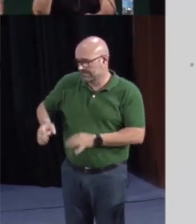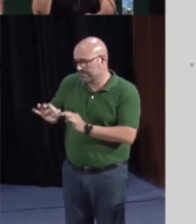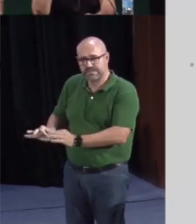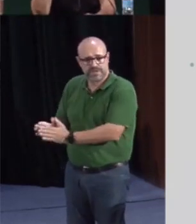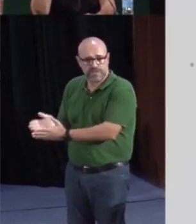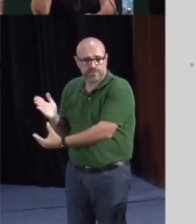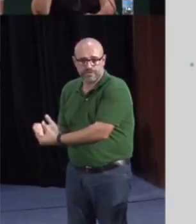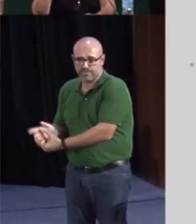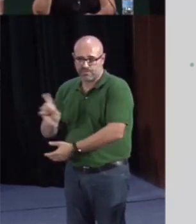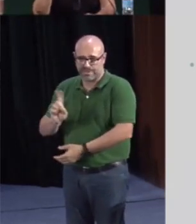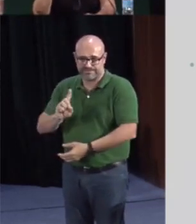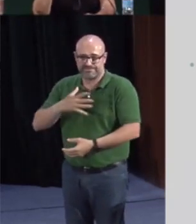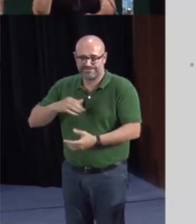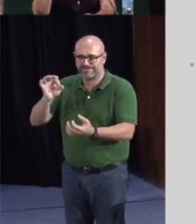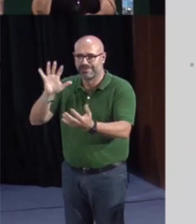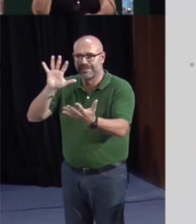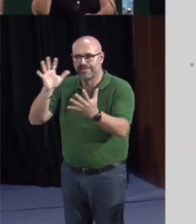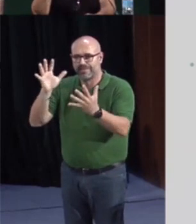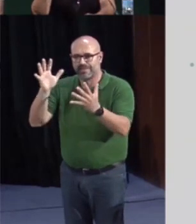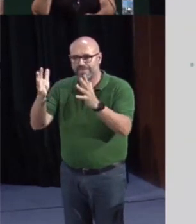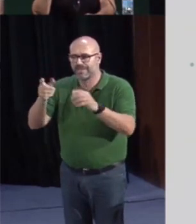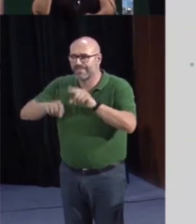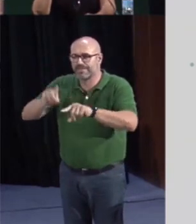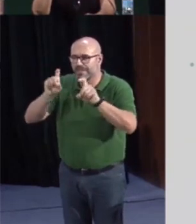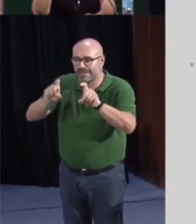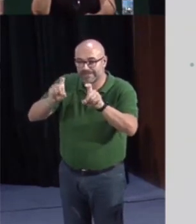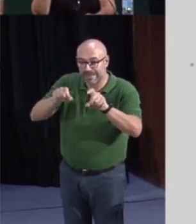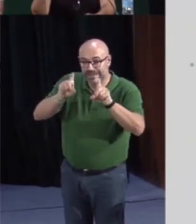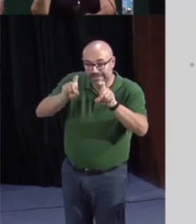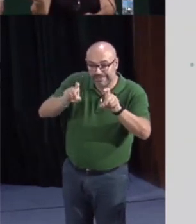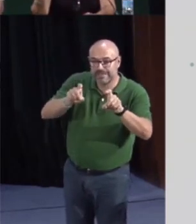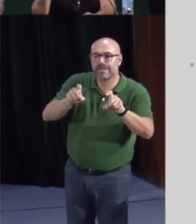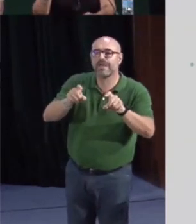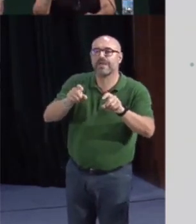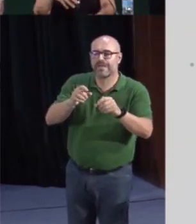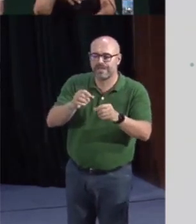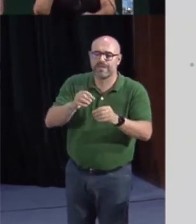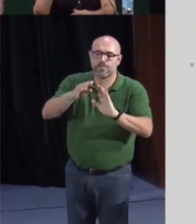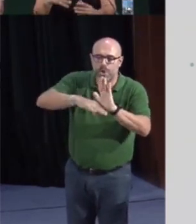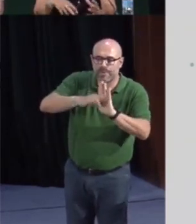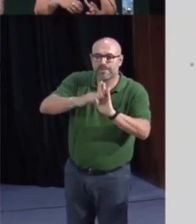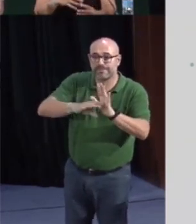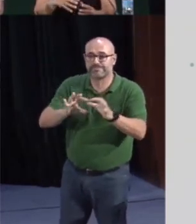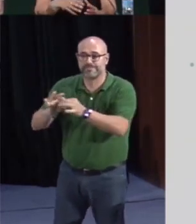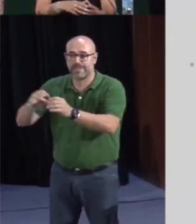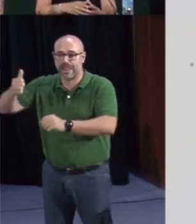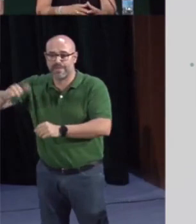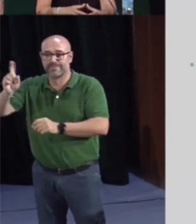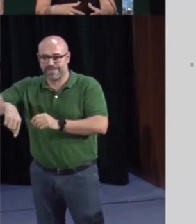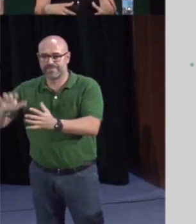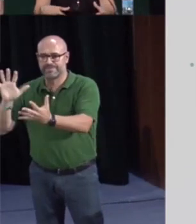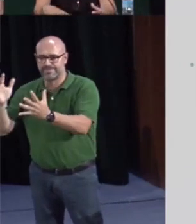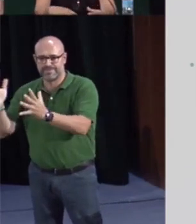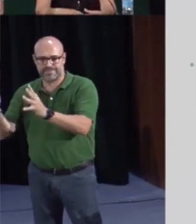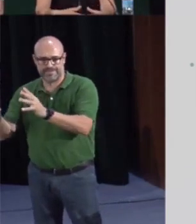o fundamentalmente se enseñaban vocabulario, había poca gramática. Bueno, pues en ese momento las pruebas